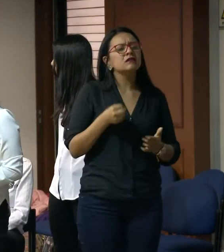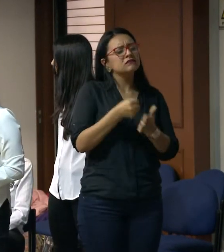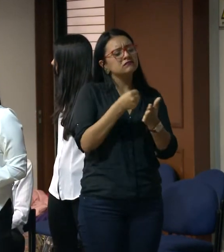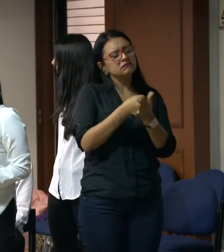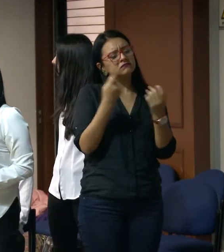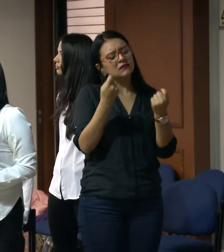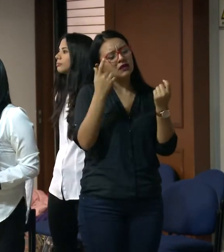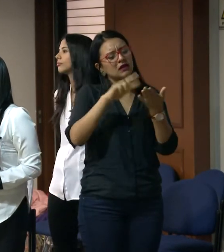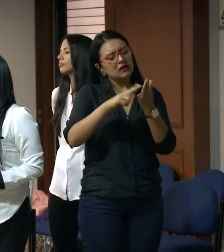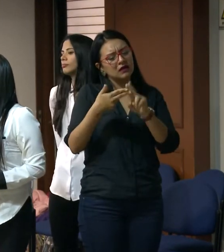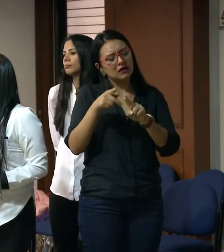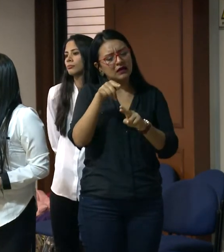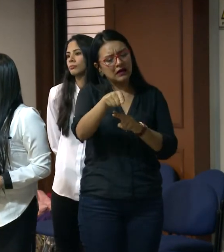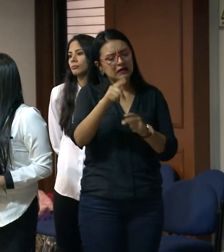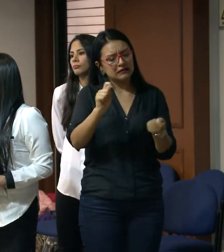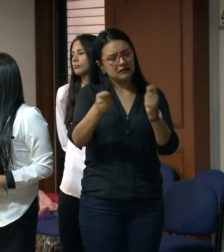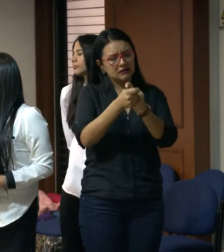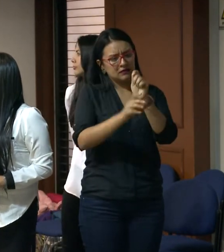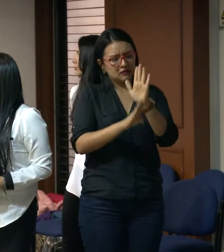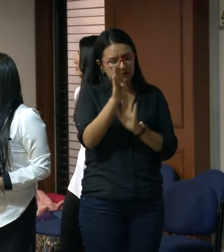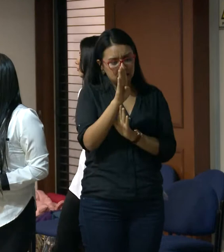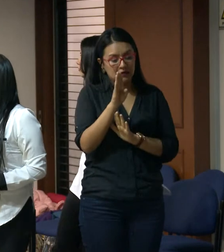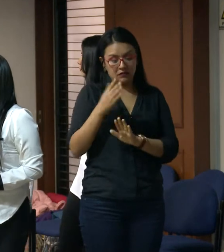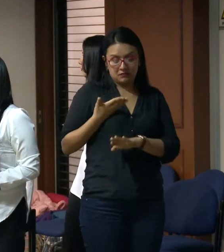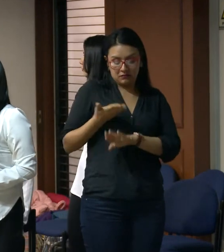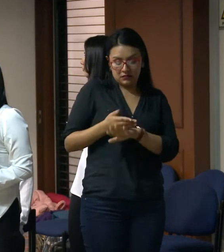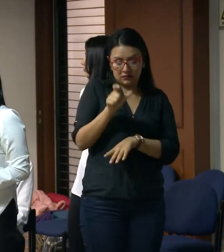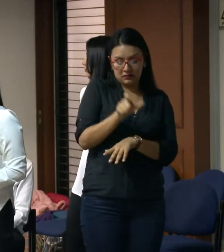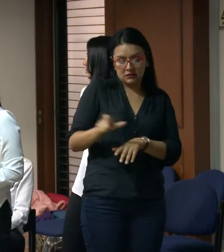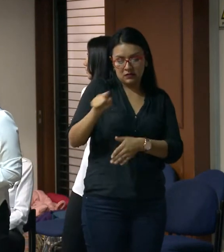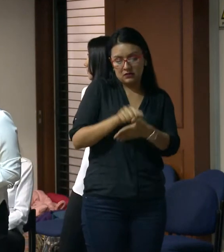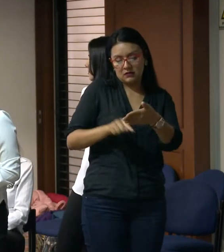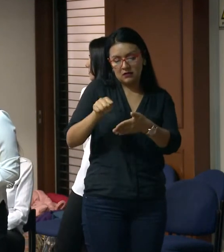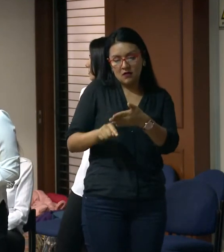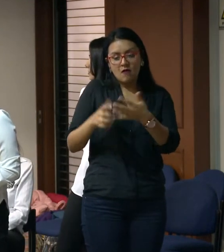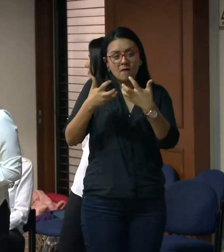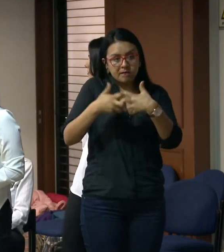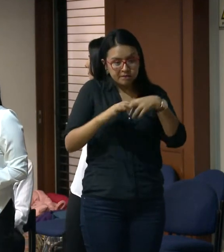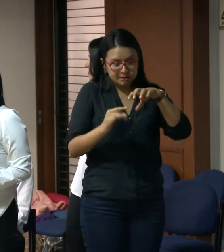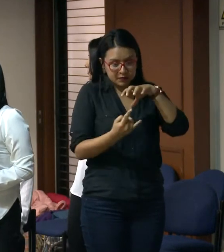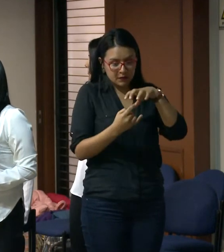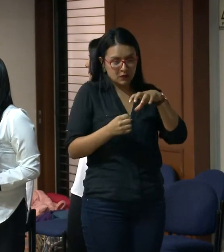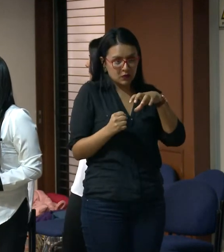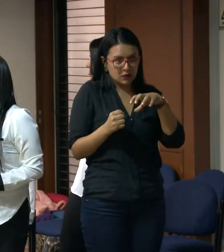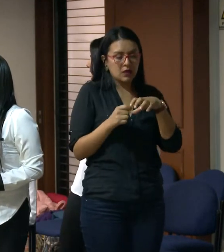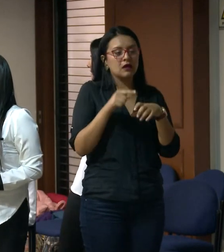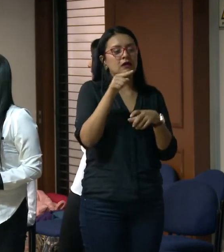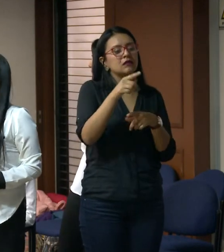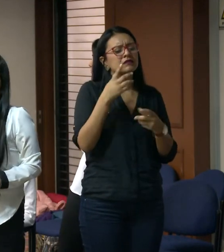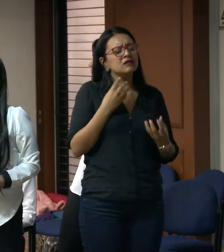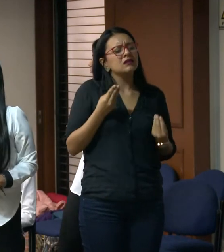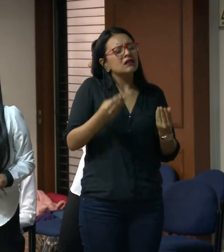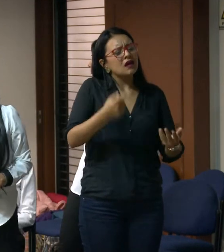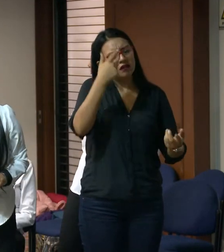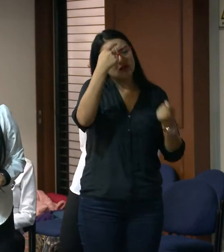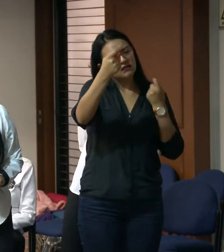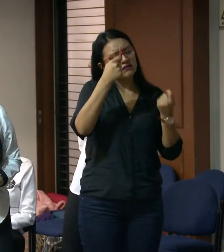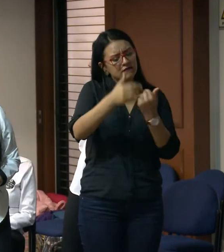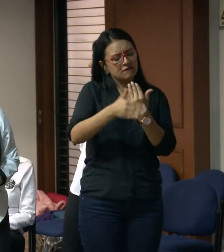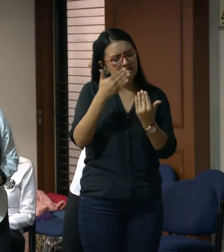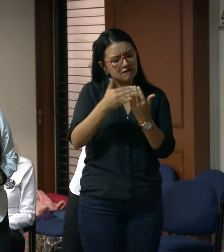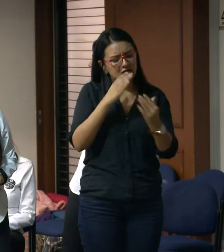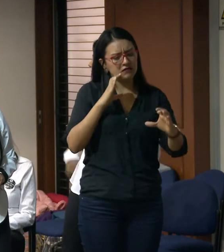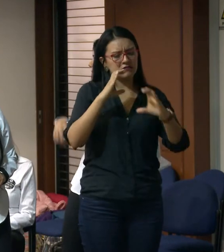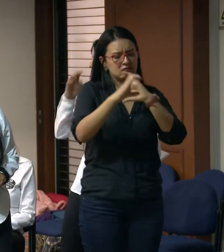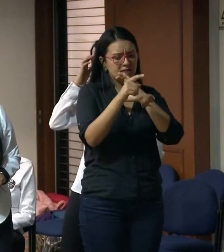cambios de las dinámicas desarrolladas por los contratistas del Planetario de Bogotá a través de la generación de estrategias que faciliten